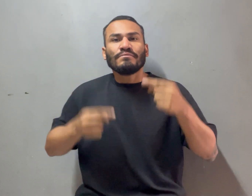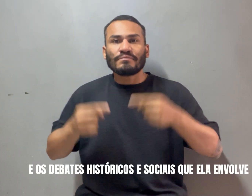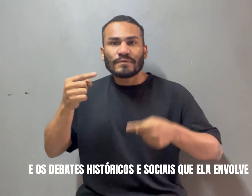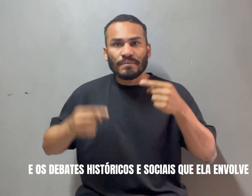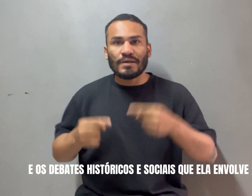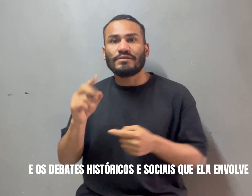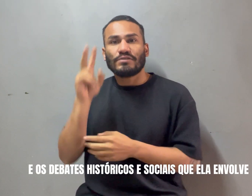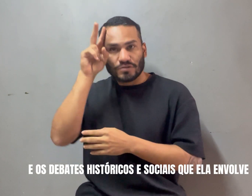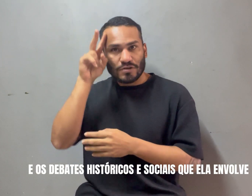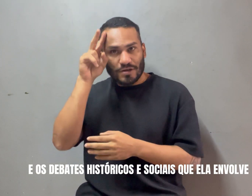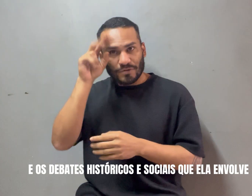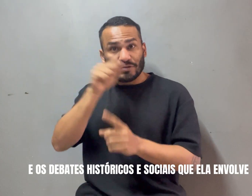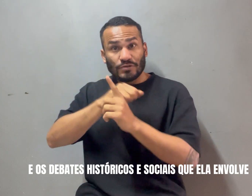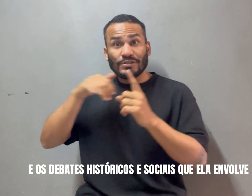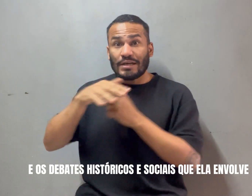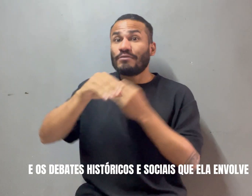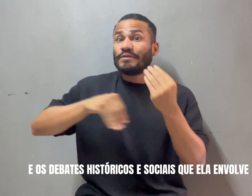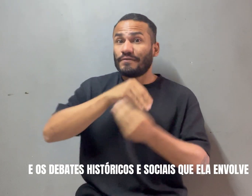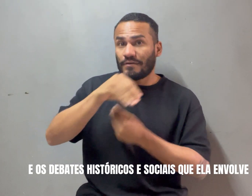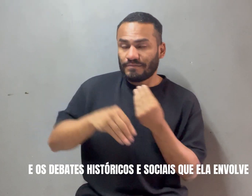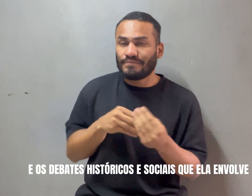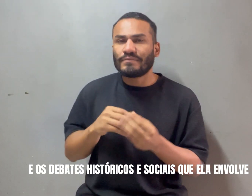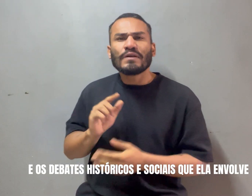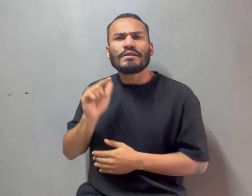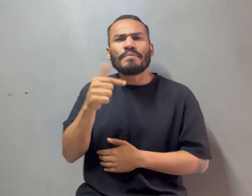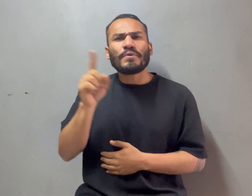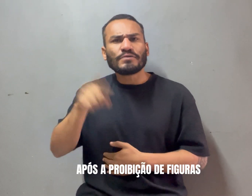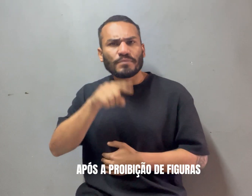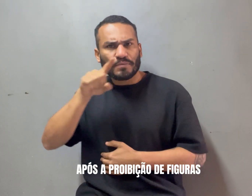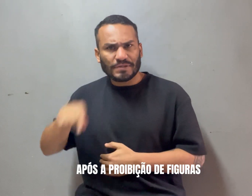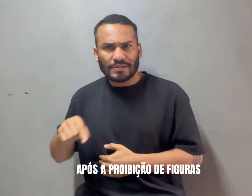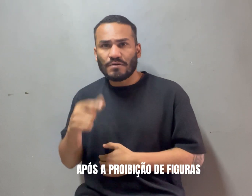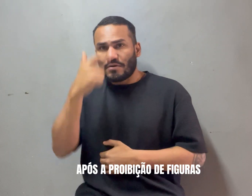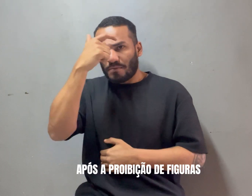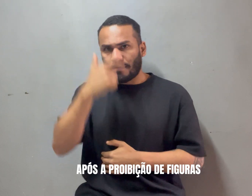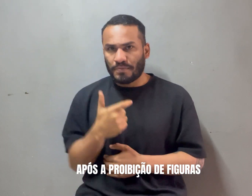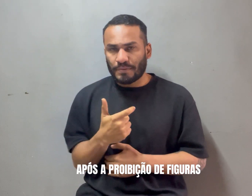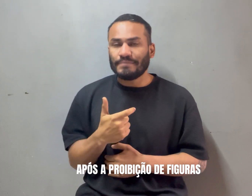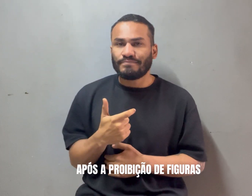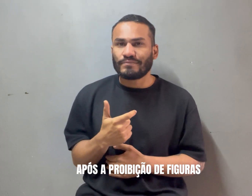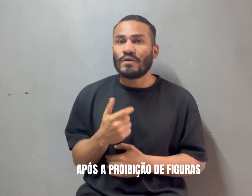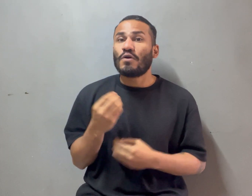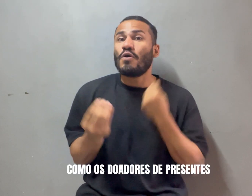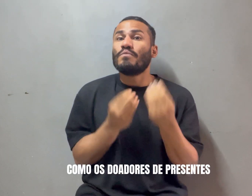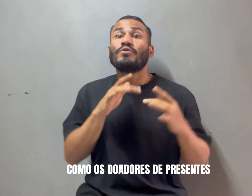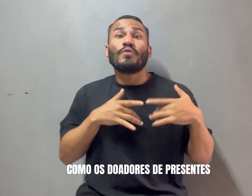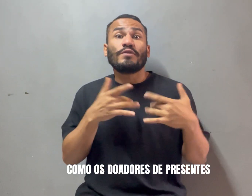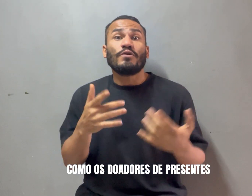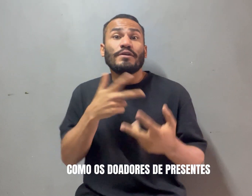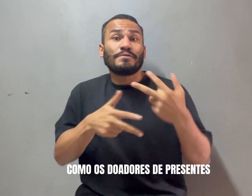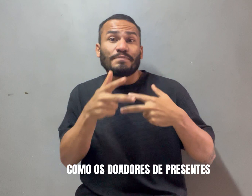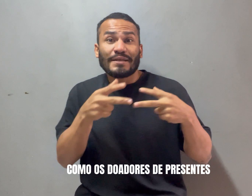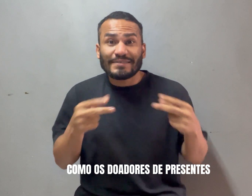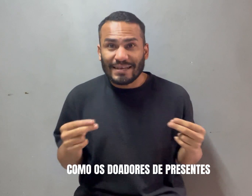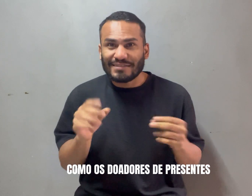os debates históricos e sociais que ela envolve. Após a proibição de figuras como os doadores de